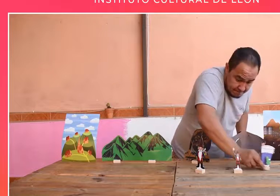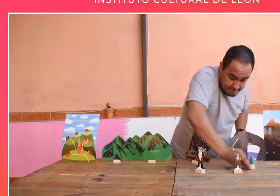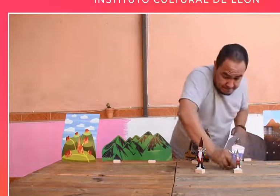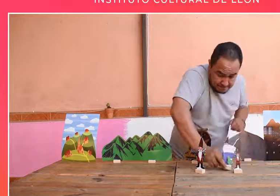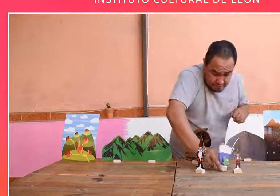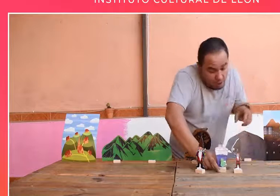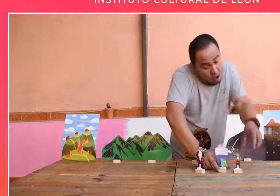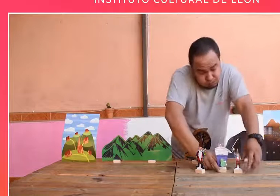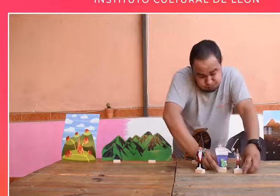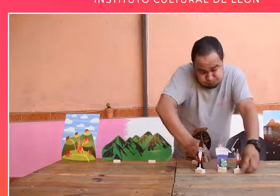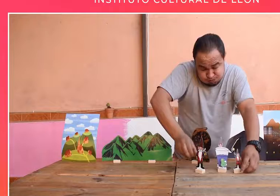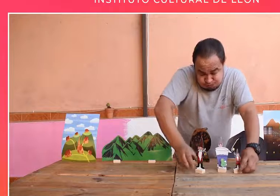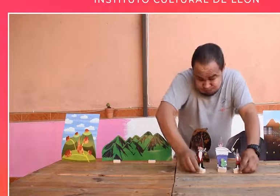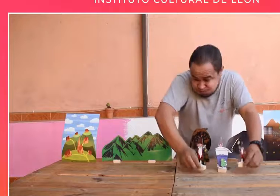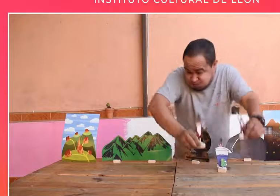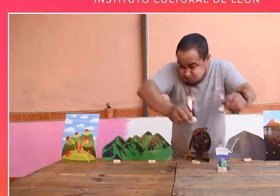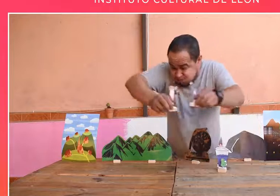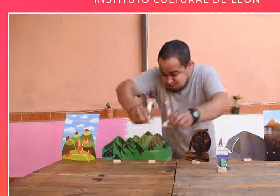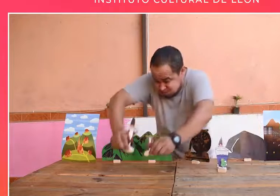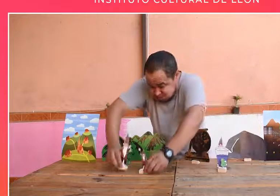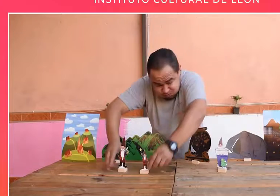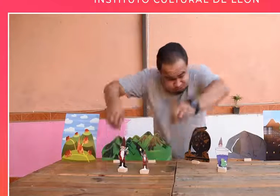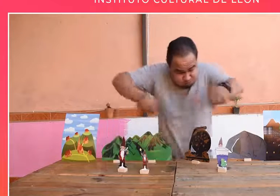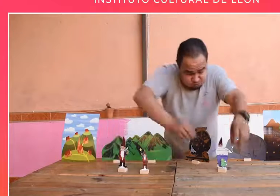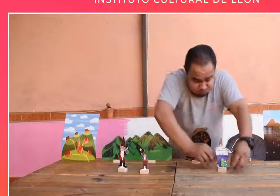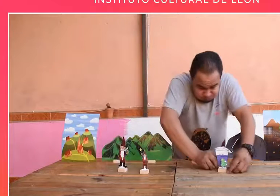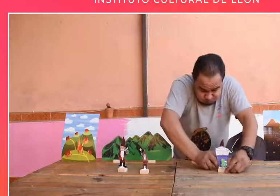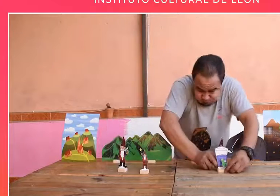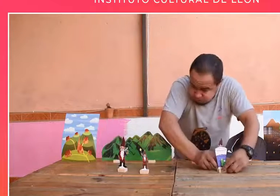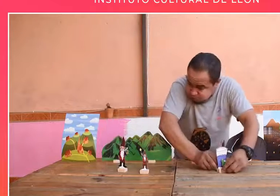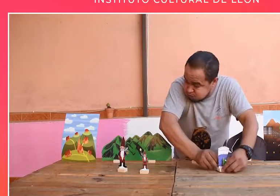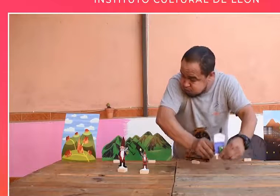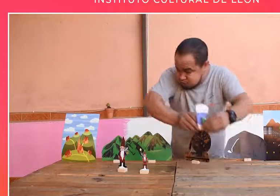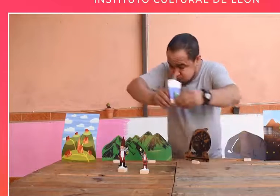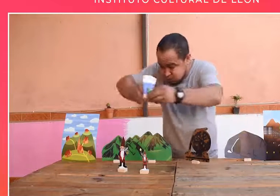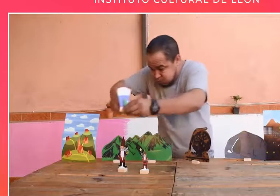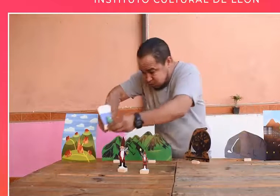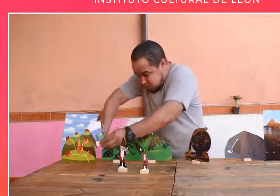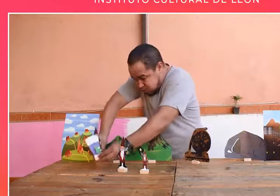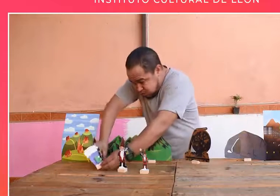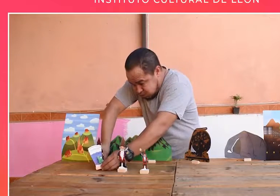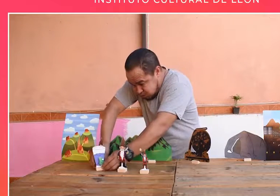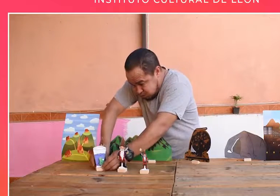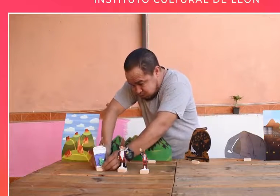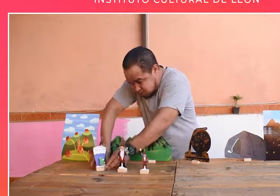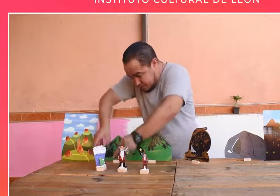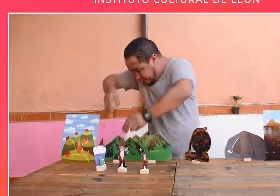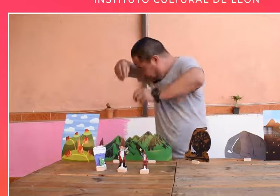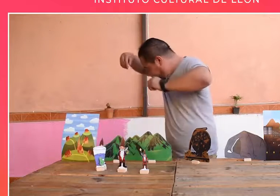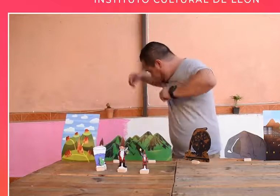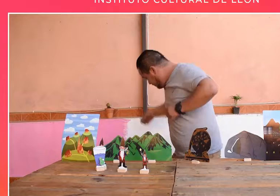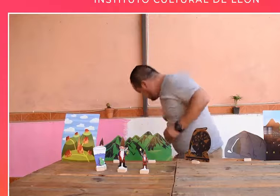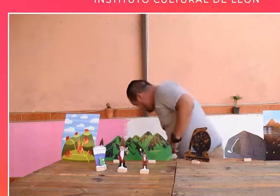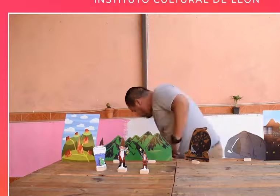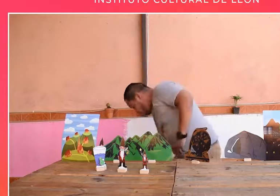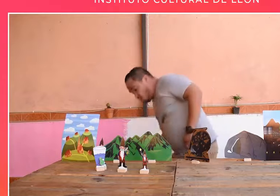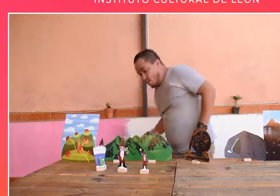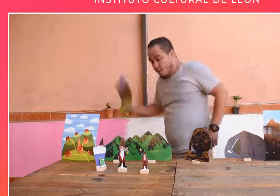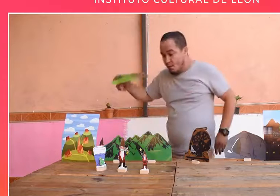pudieron, salieron huyendo de ahí. Tomaron el vaso al sapo y salieron al bosque y lograron